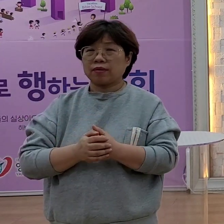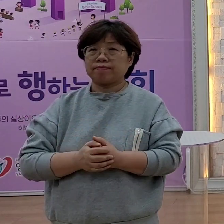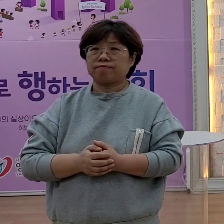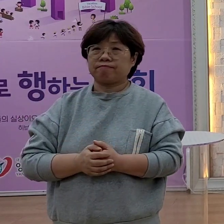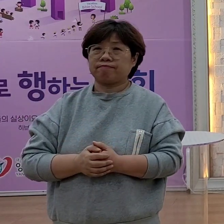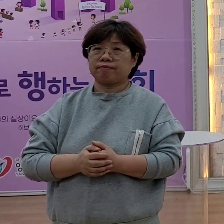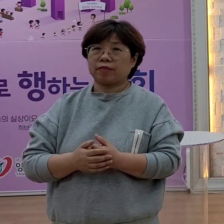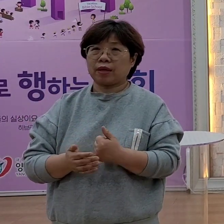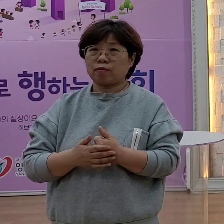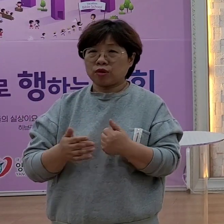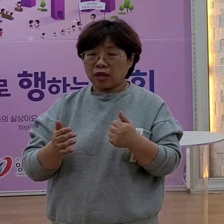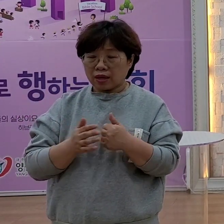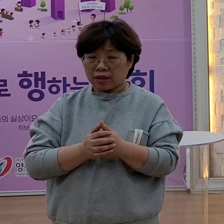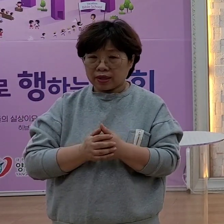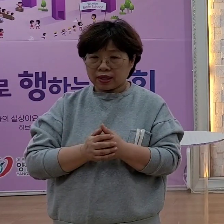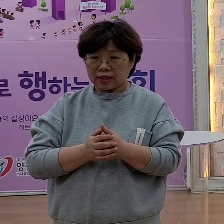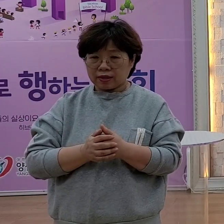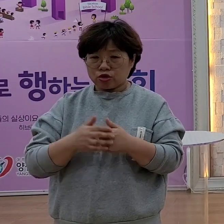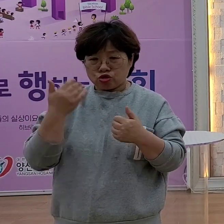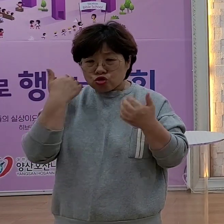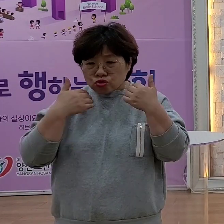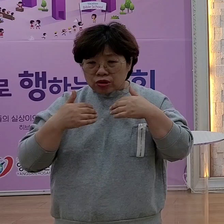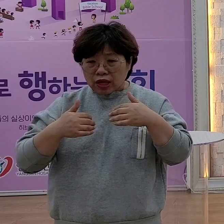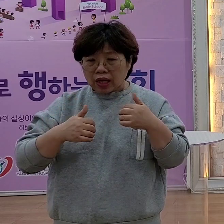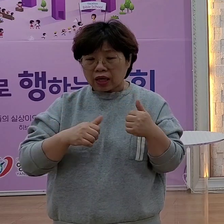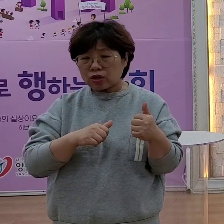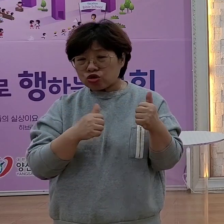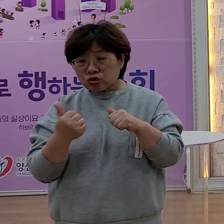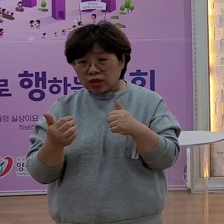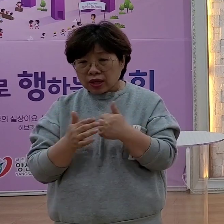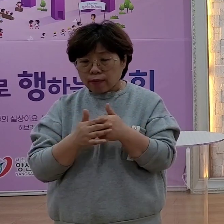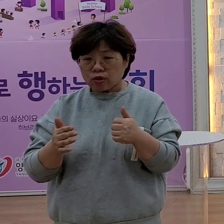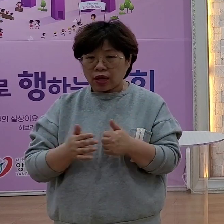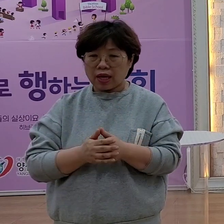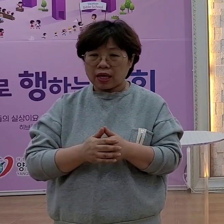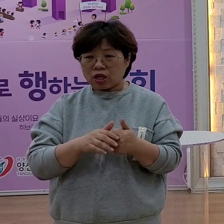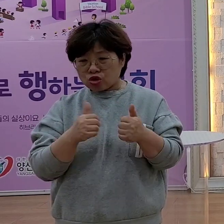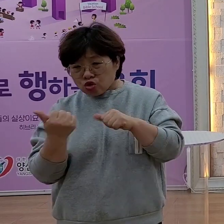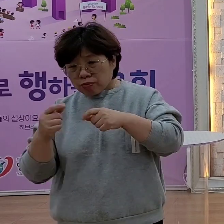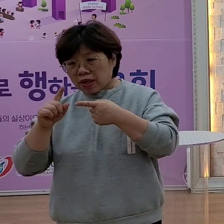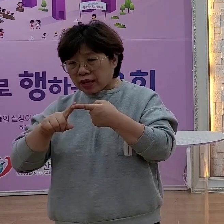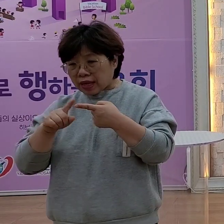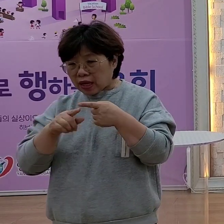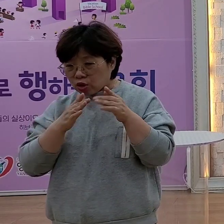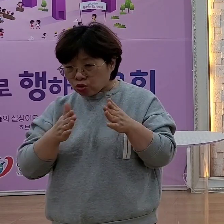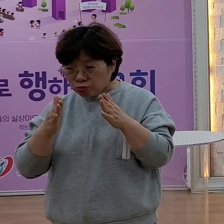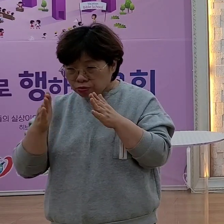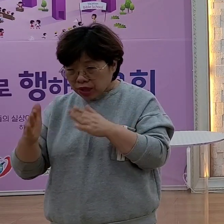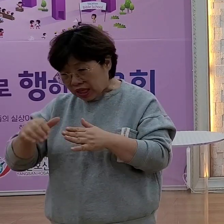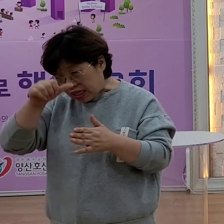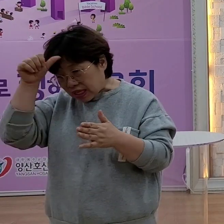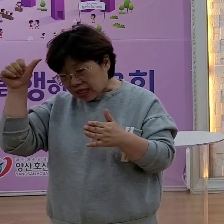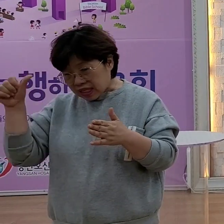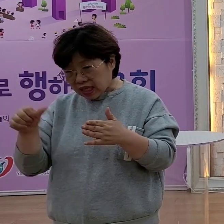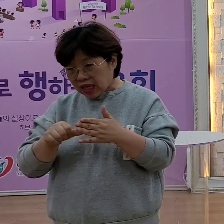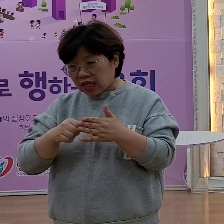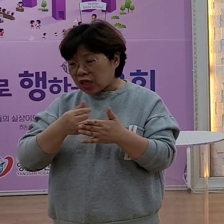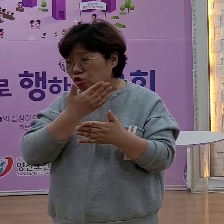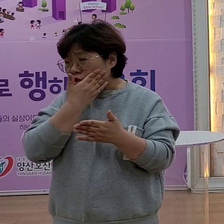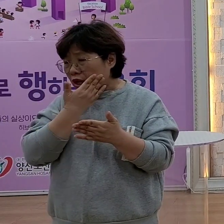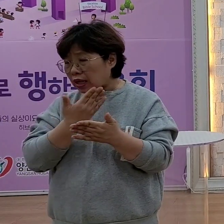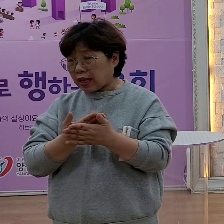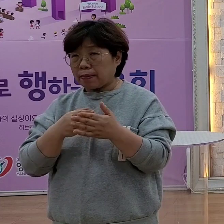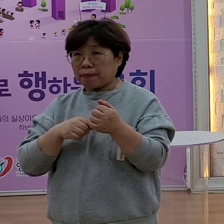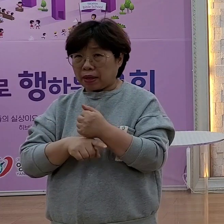죽음을 대비하고 죽음을 준비하는 삶. 그래서 진지하게 그 인생을 이렇게 살게